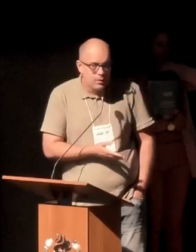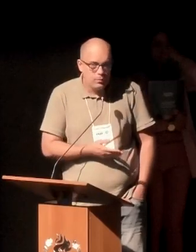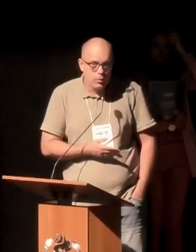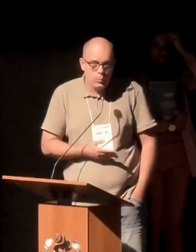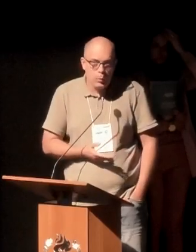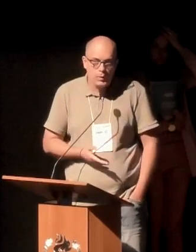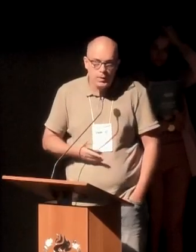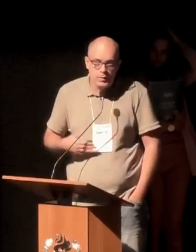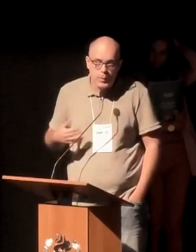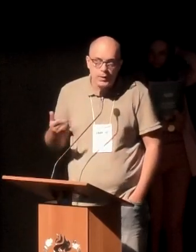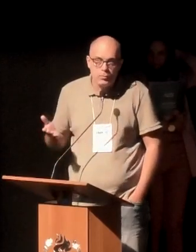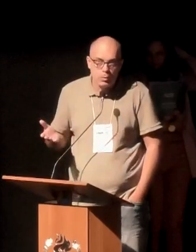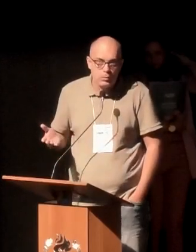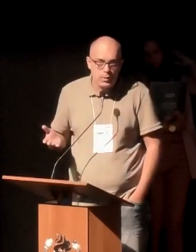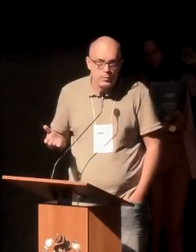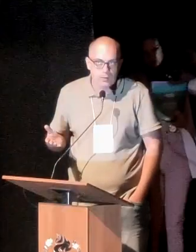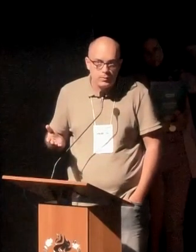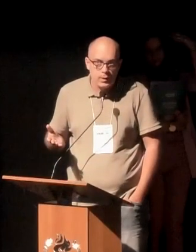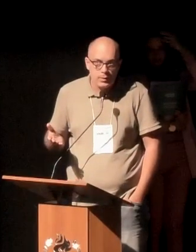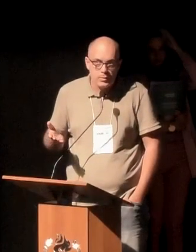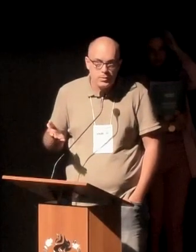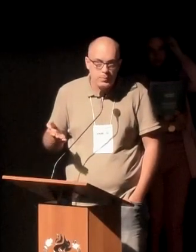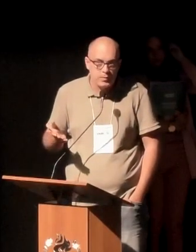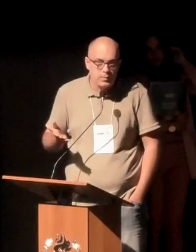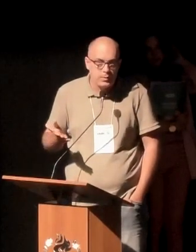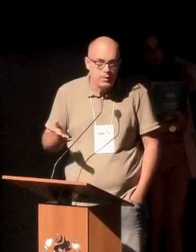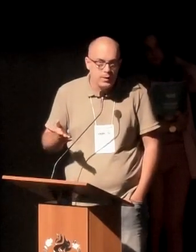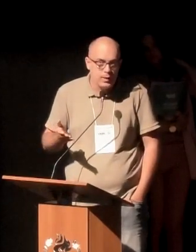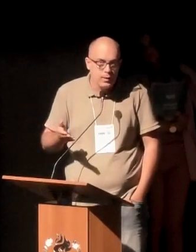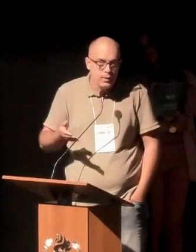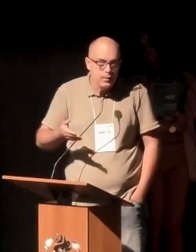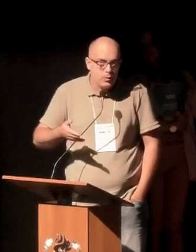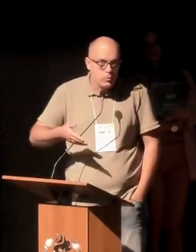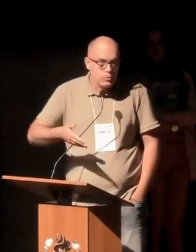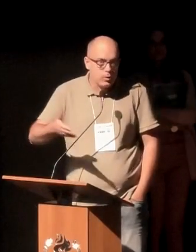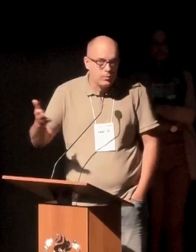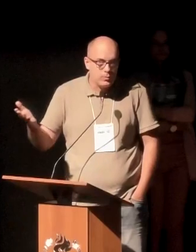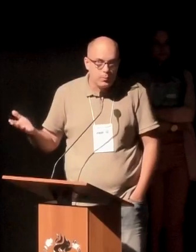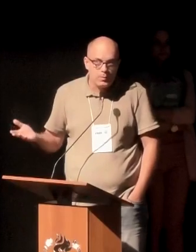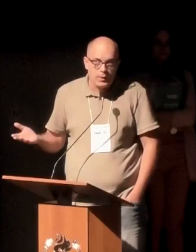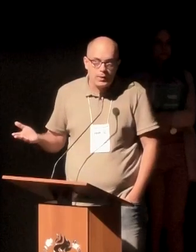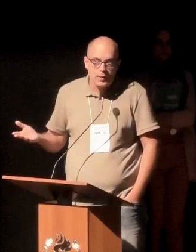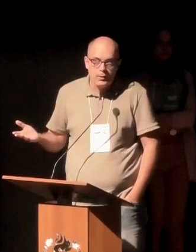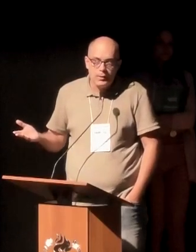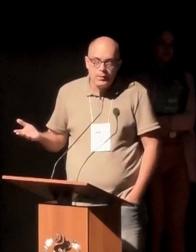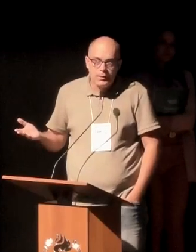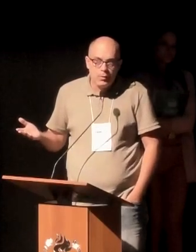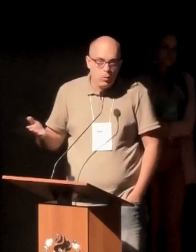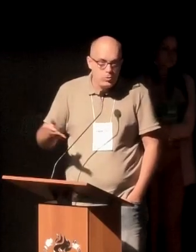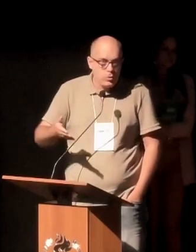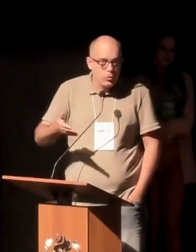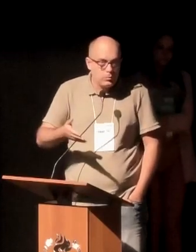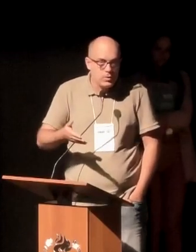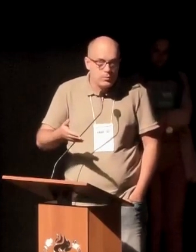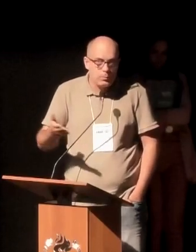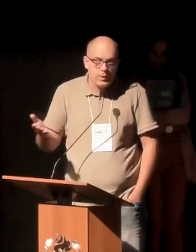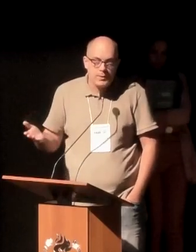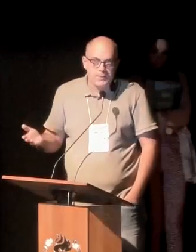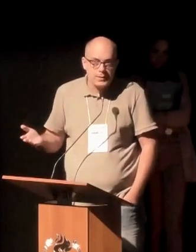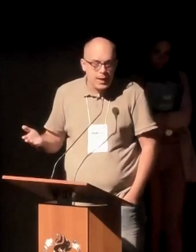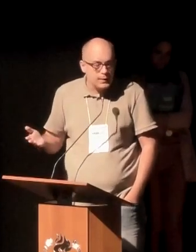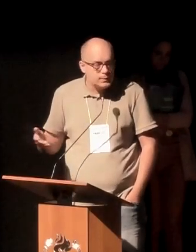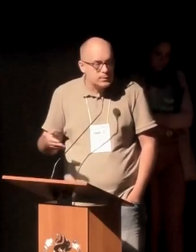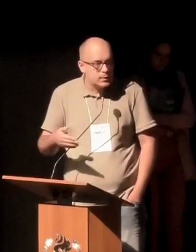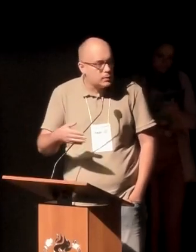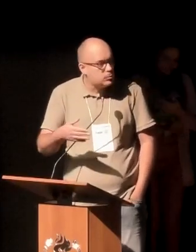foram importantes para que isso acontecesse né a gente precisa entender que hoje nós tivemos aqui hoje ontem tivemos